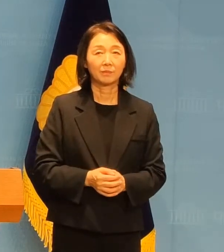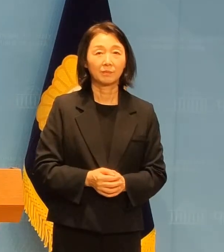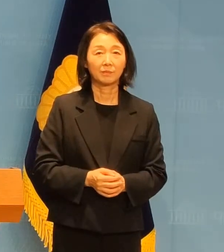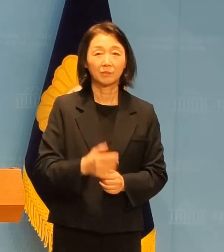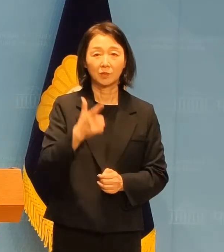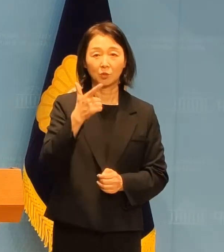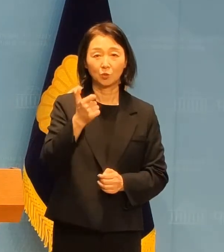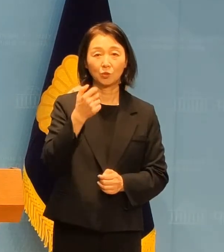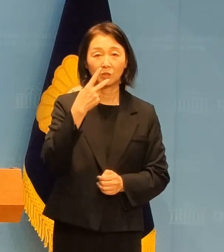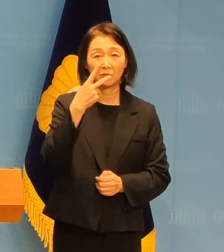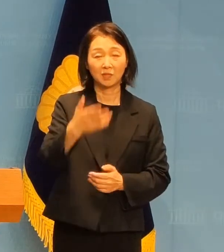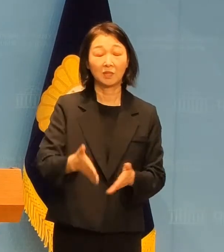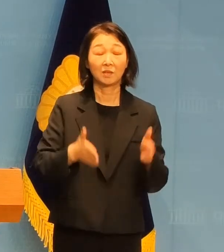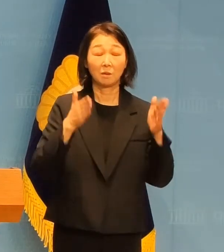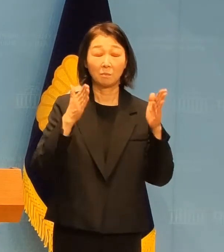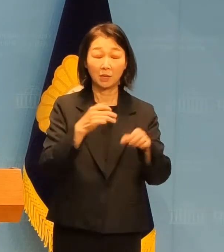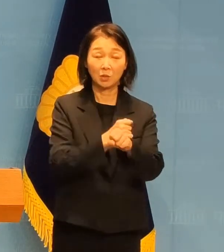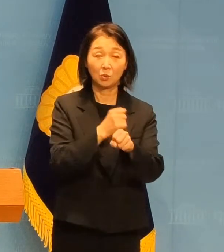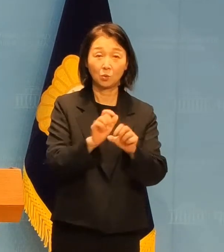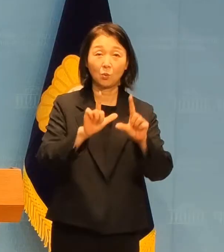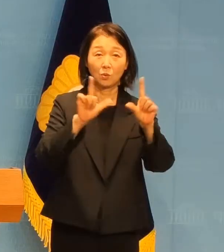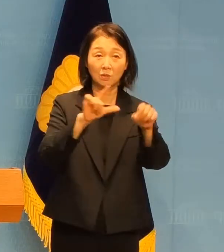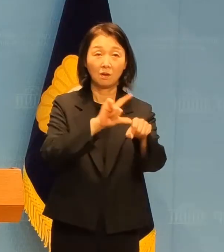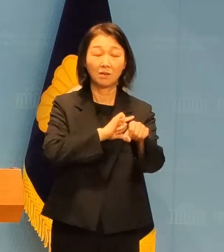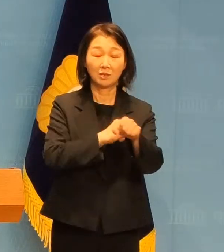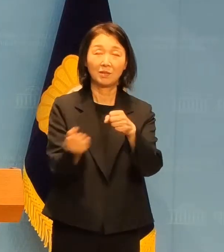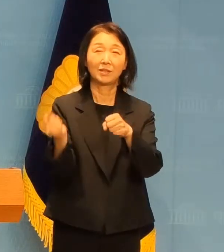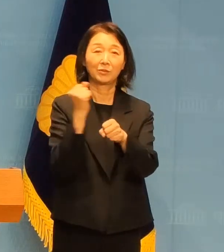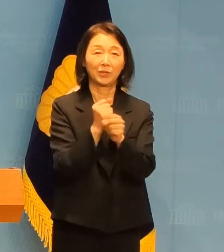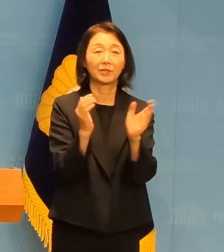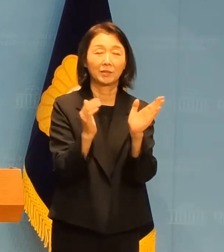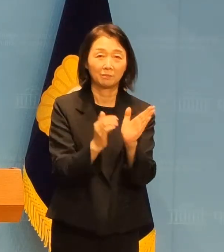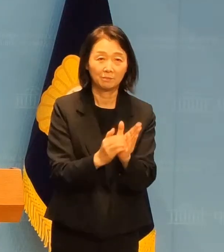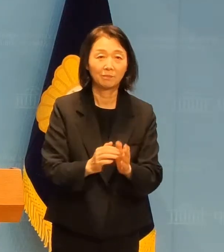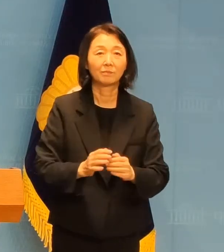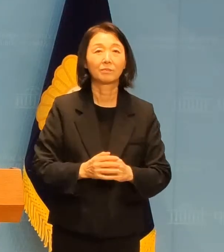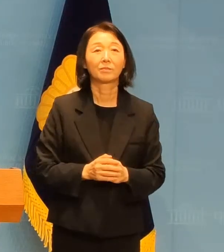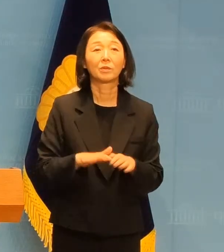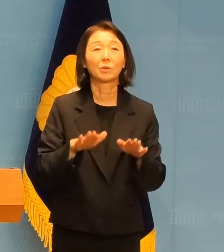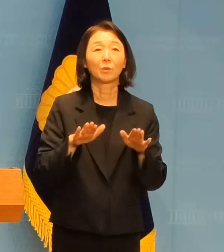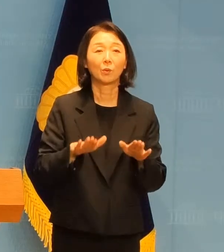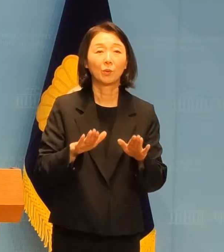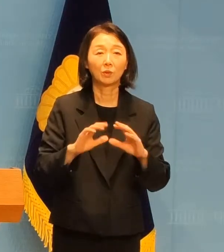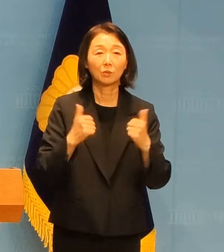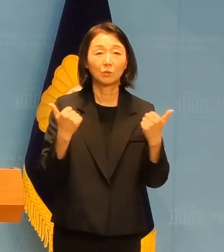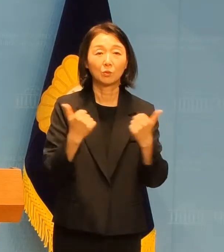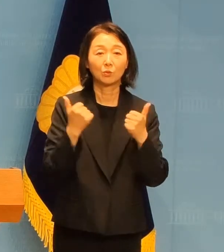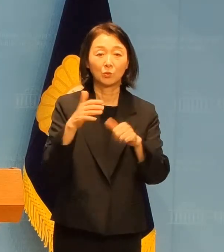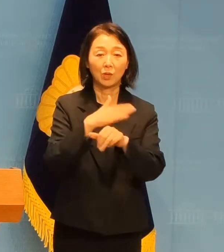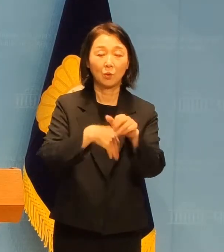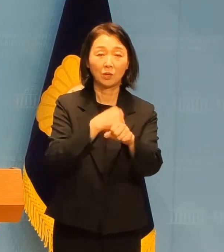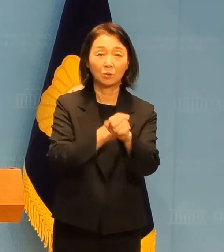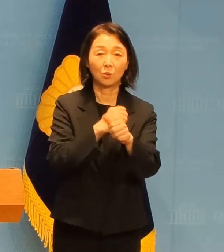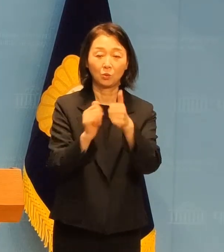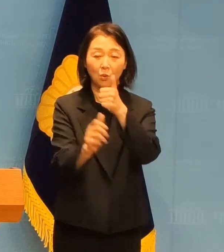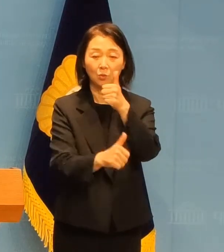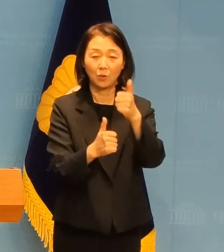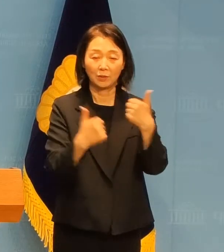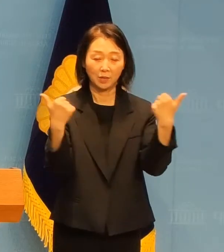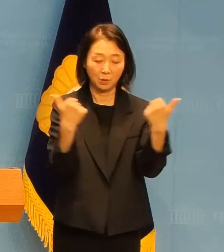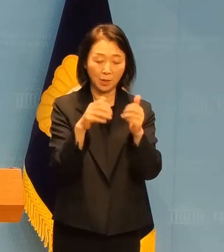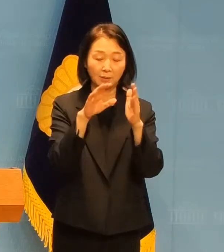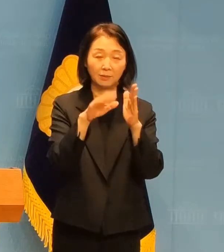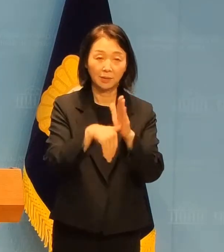62년 만에 노동절 명칭을 되찾았습니다. 오늘 국회 환경노동위원회 전체